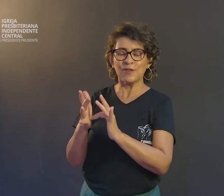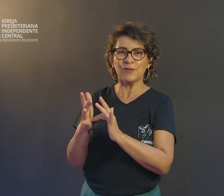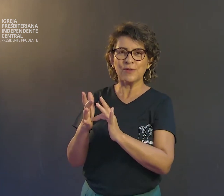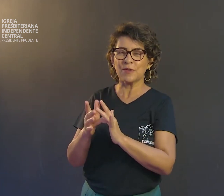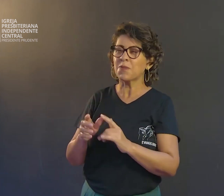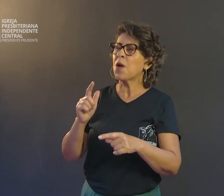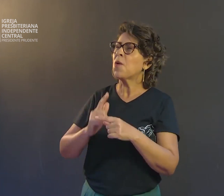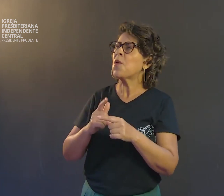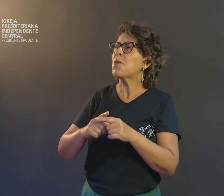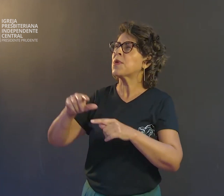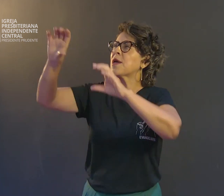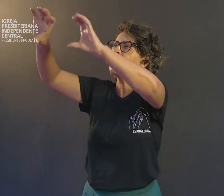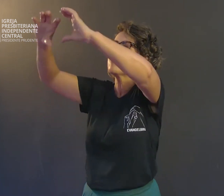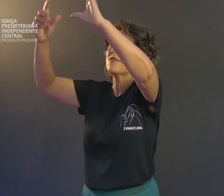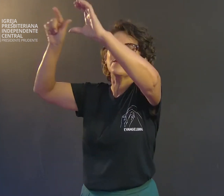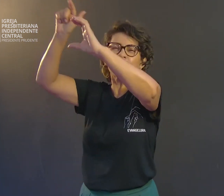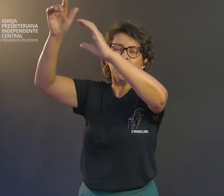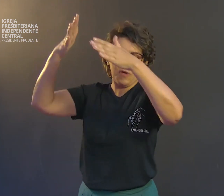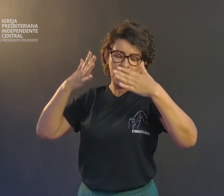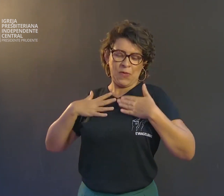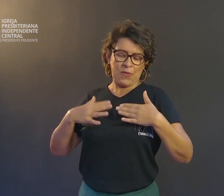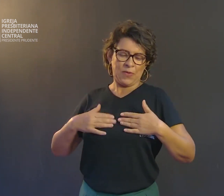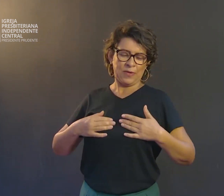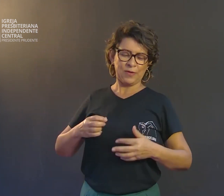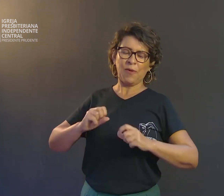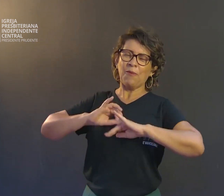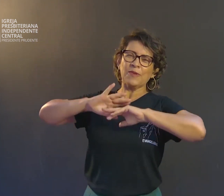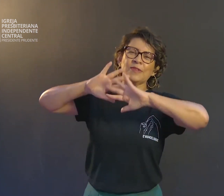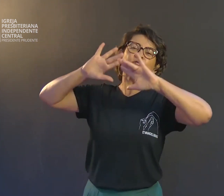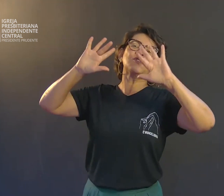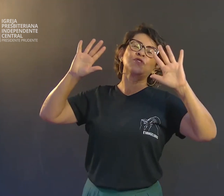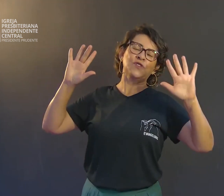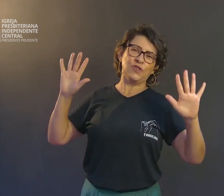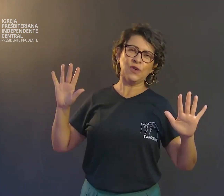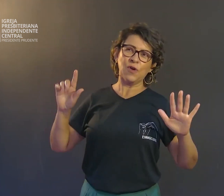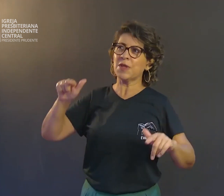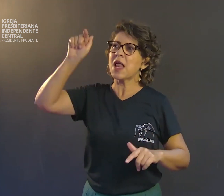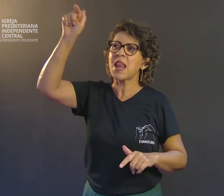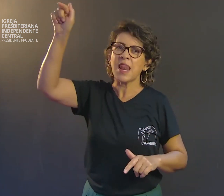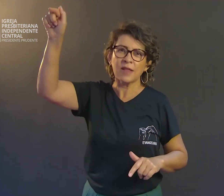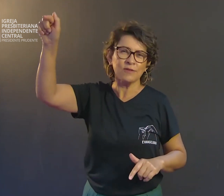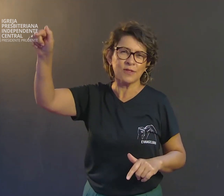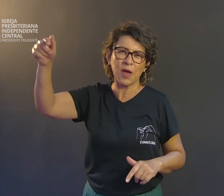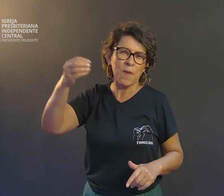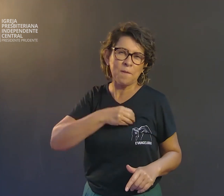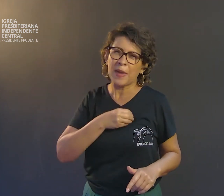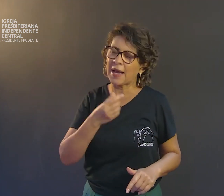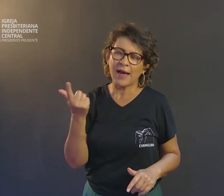que não sofre mais, pois ali não há pecado e nenhum mal. Lá poderemos comer